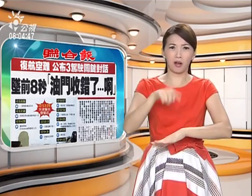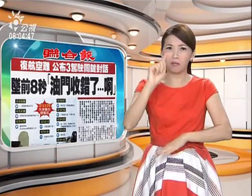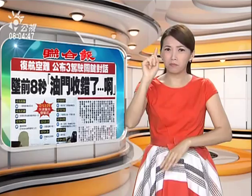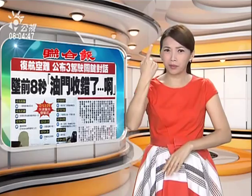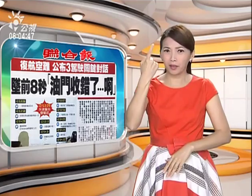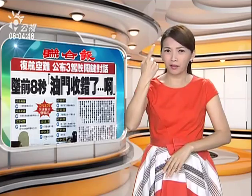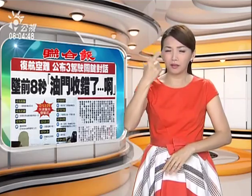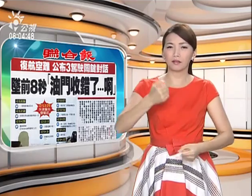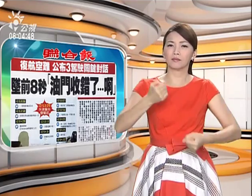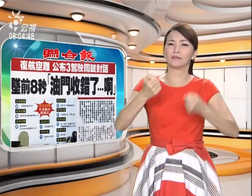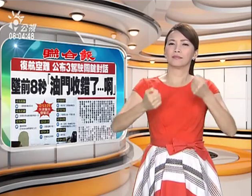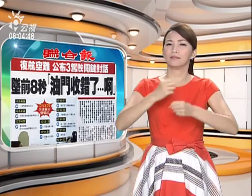是人为疏失。